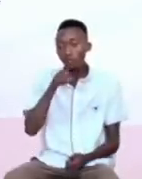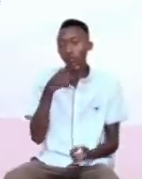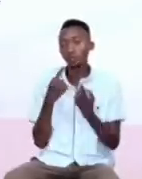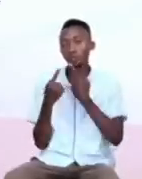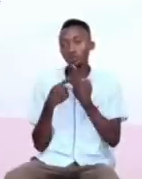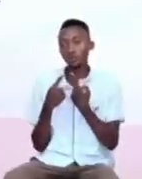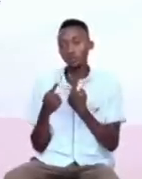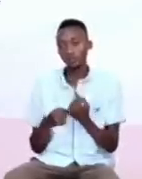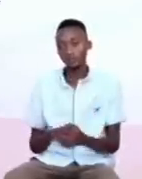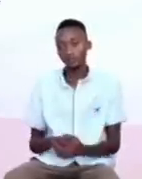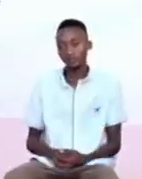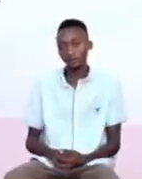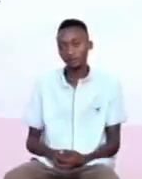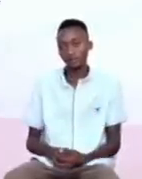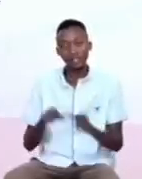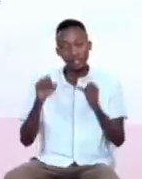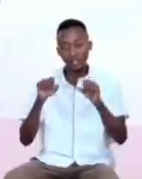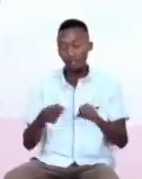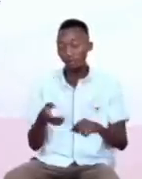Utaondoka.